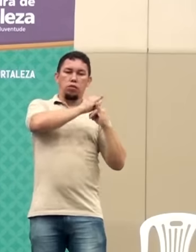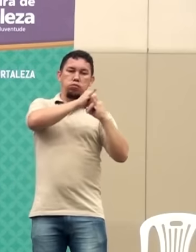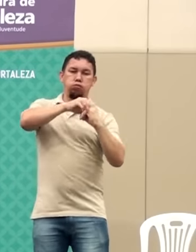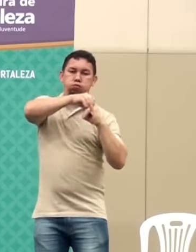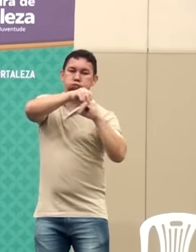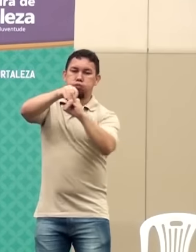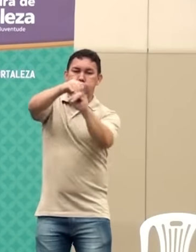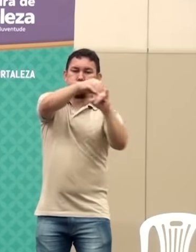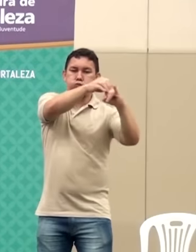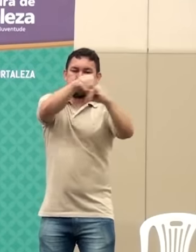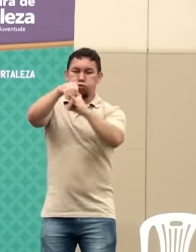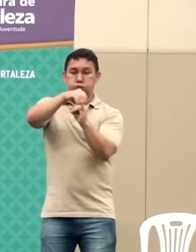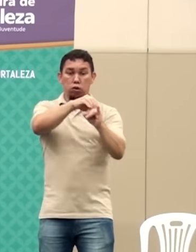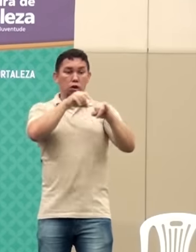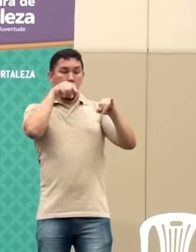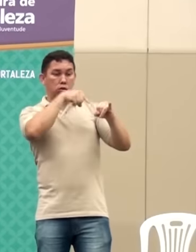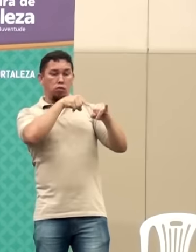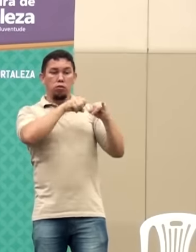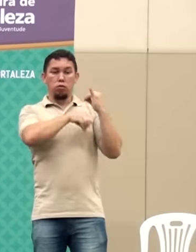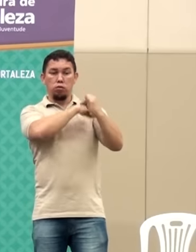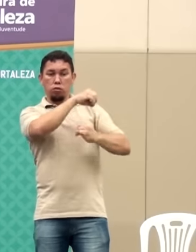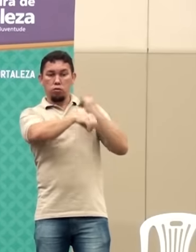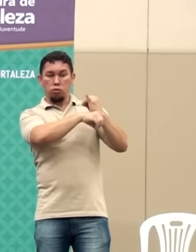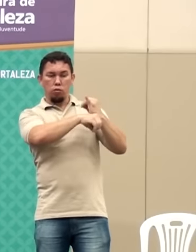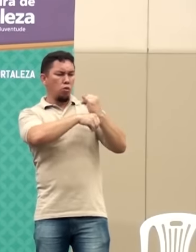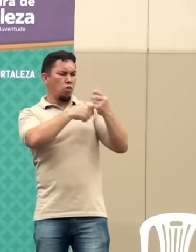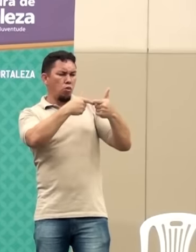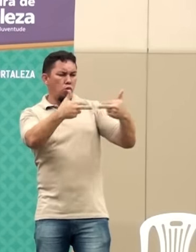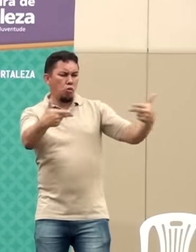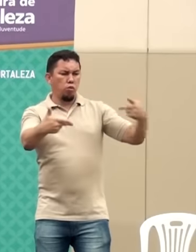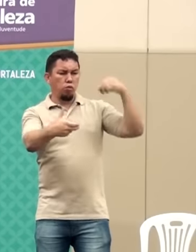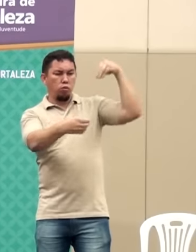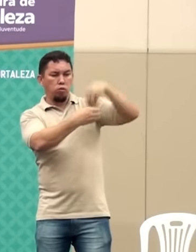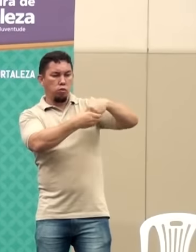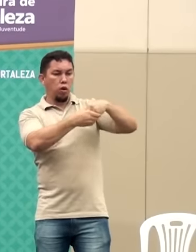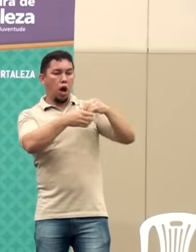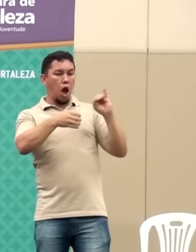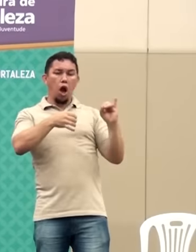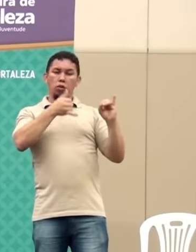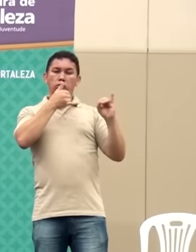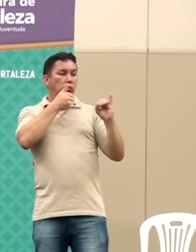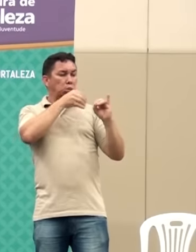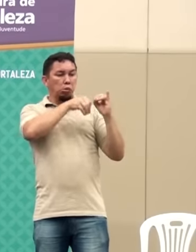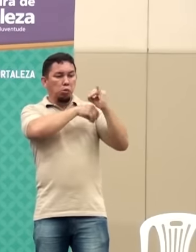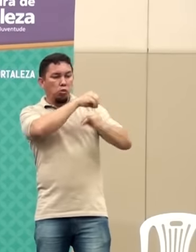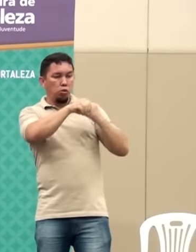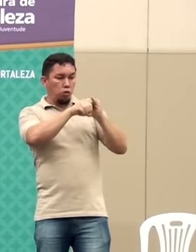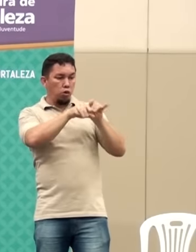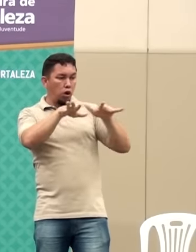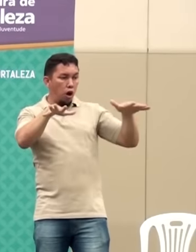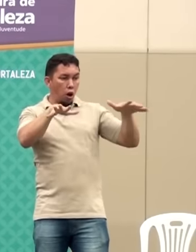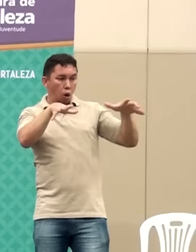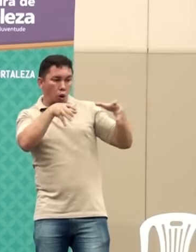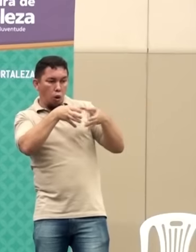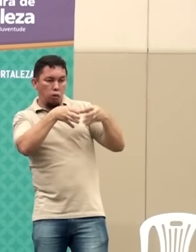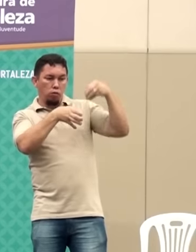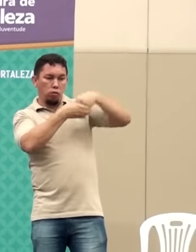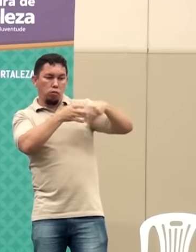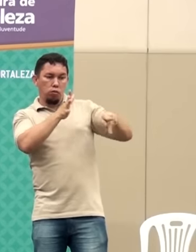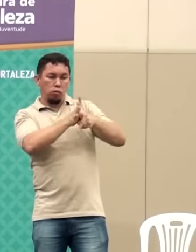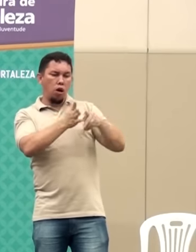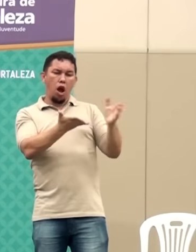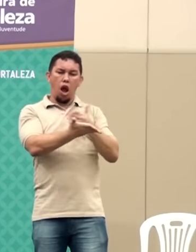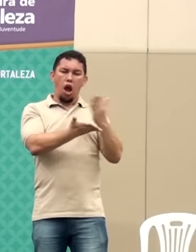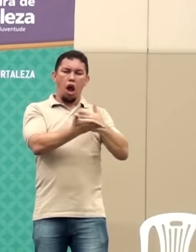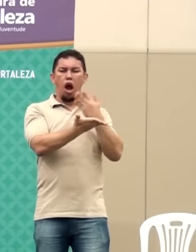eletricidade. Toda solução que apresenta íons espalhados nela, ou íons dispersos, que é o termo que os